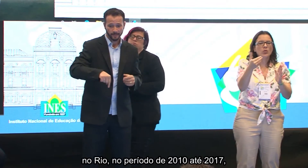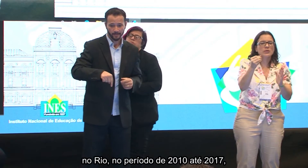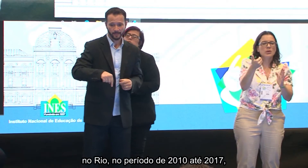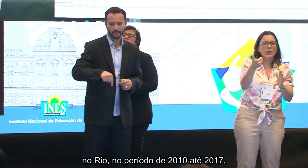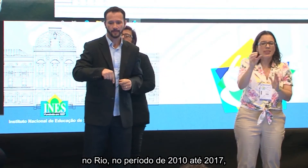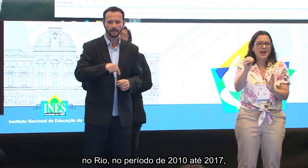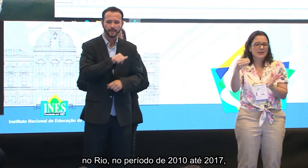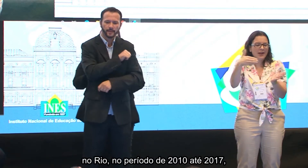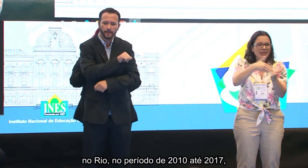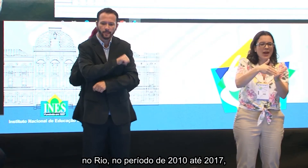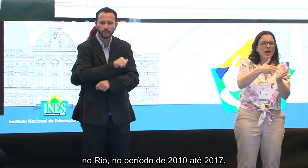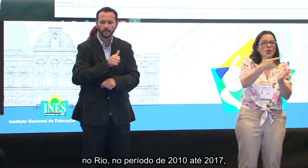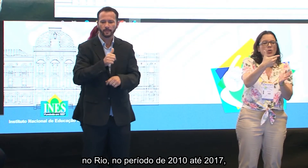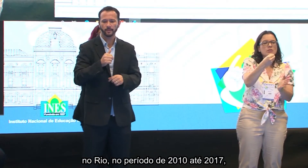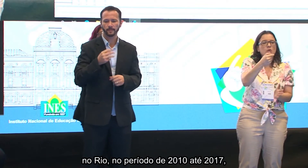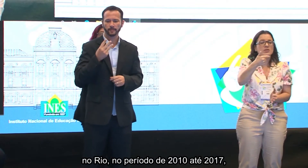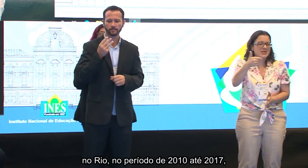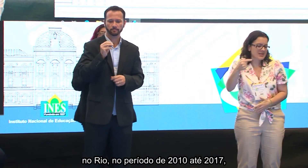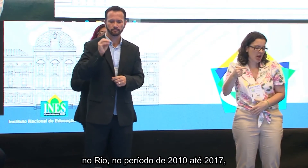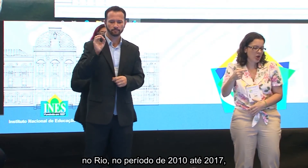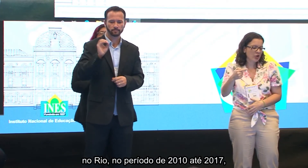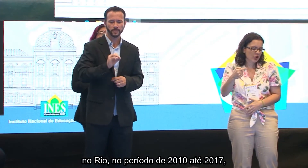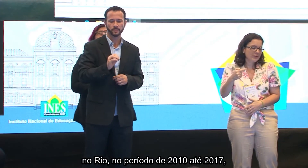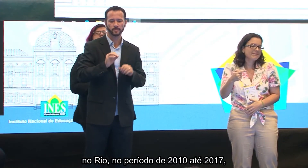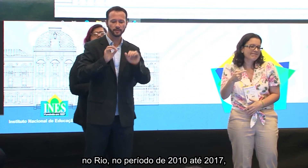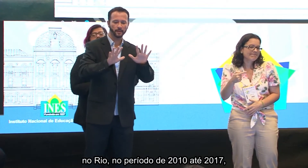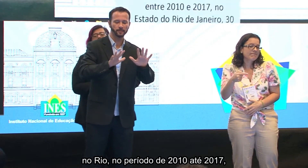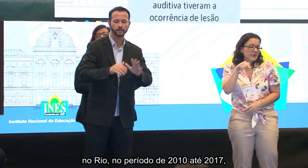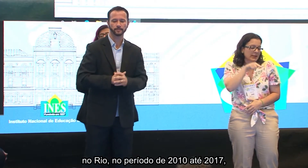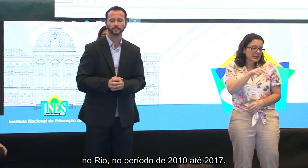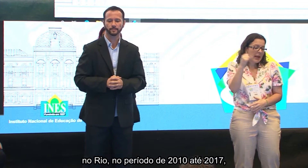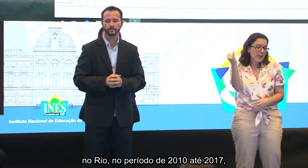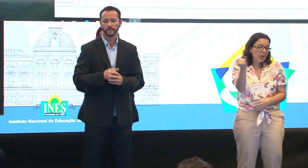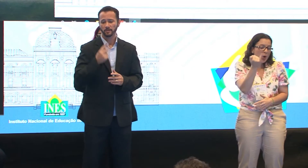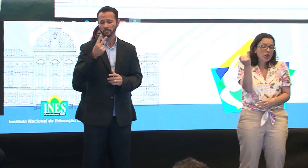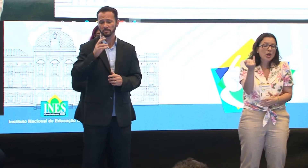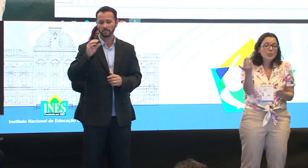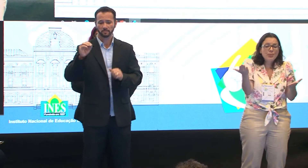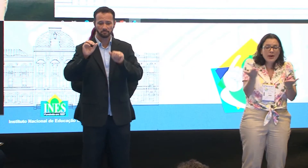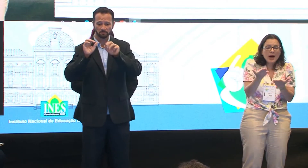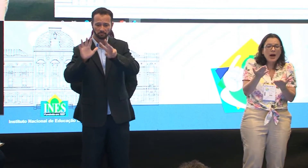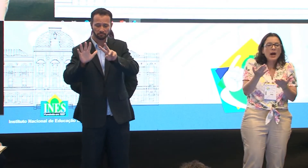No Rio, no período de 2010 até 2017,